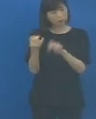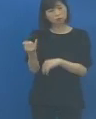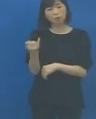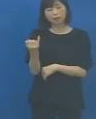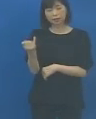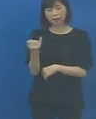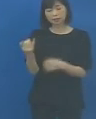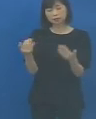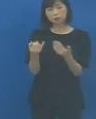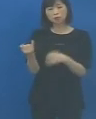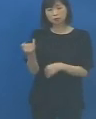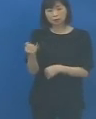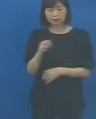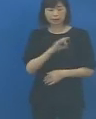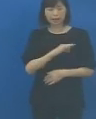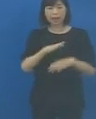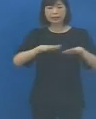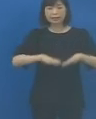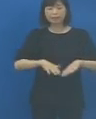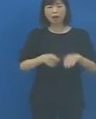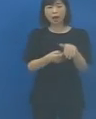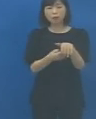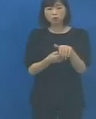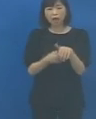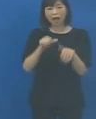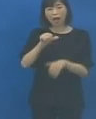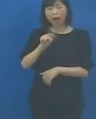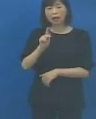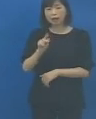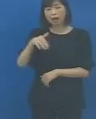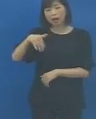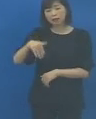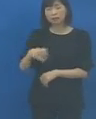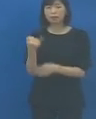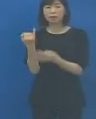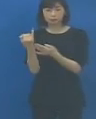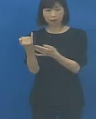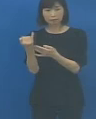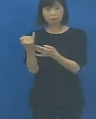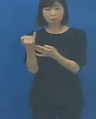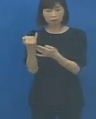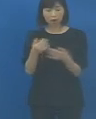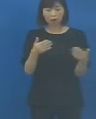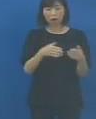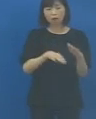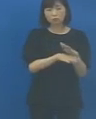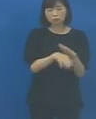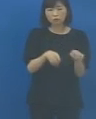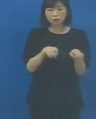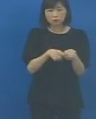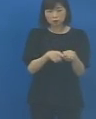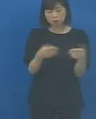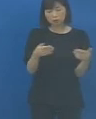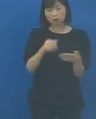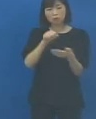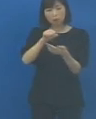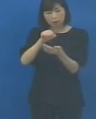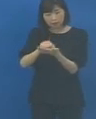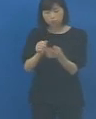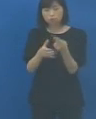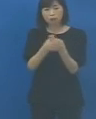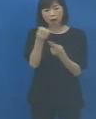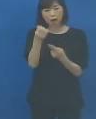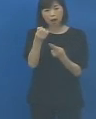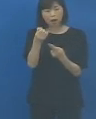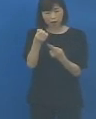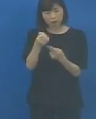であります今村茜さんという、このファミリーワーケーションの分野では第一人者でいらっしゃいます。で